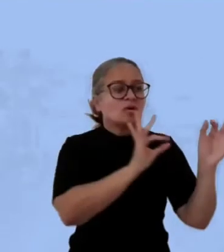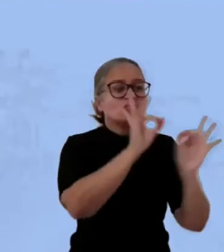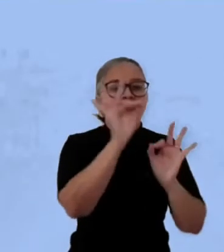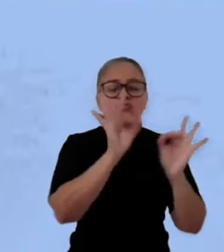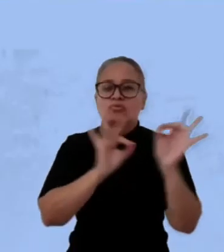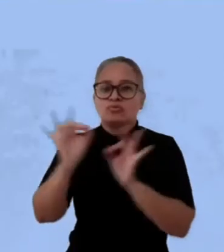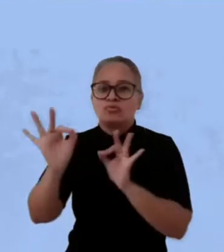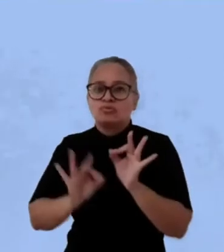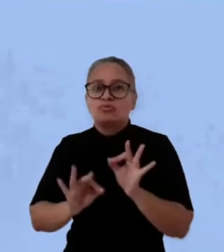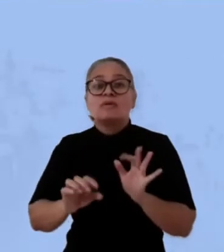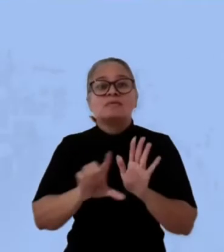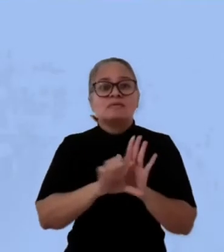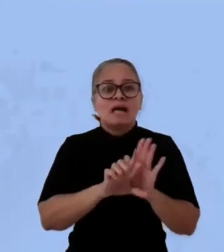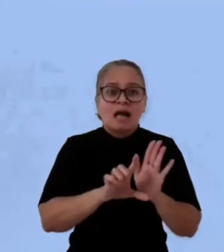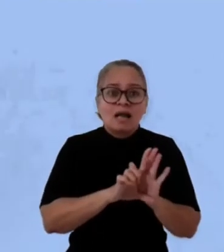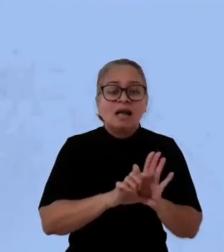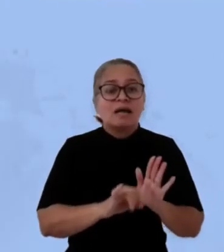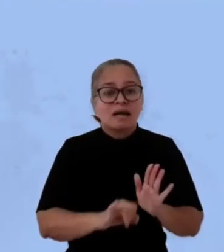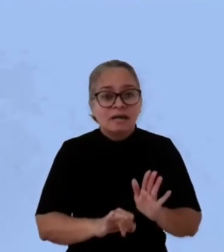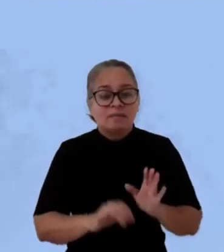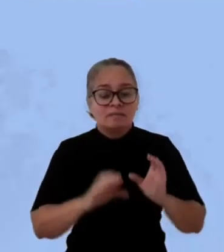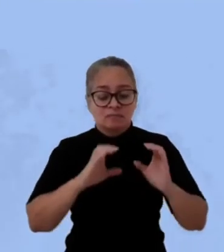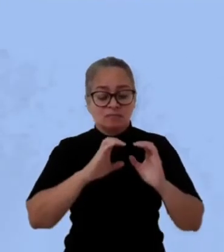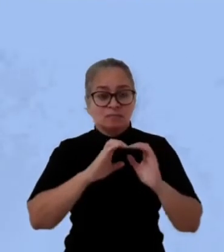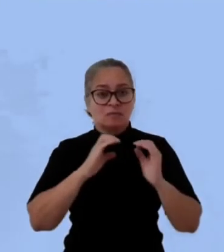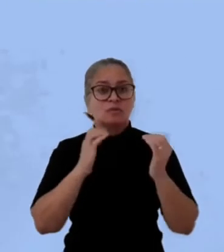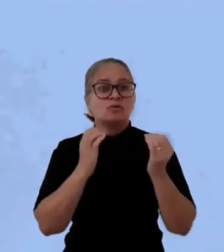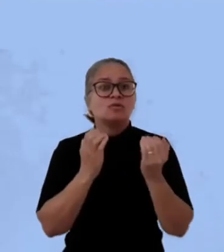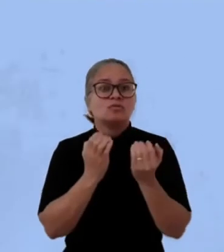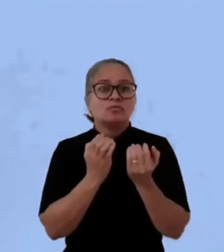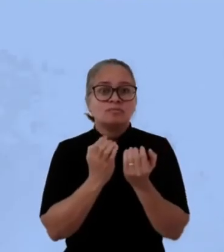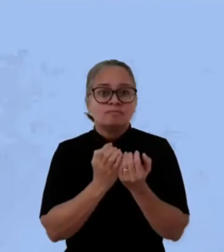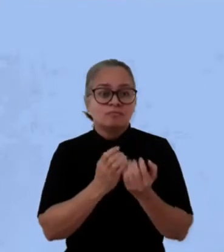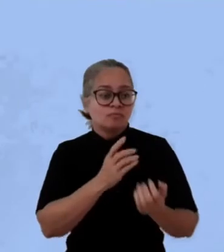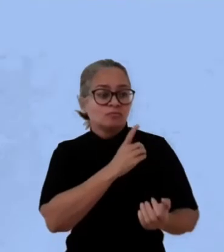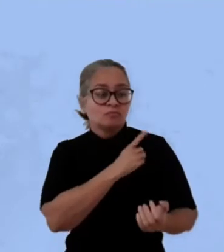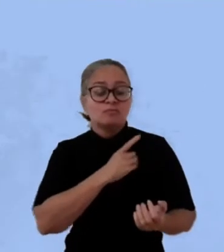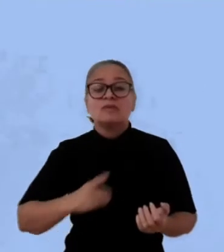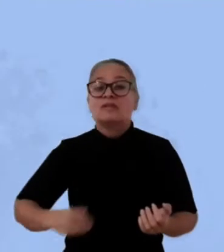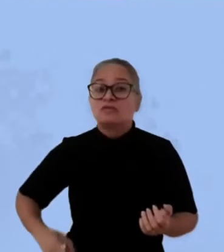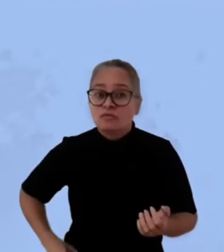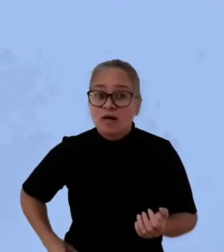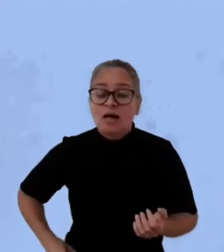1993, algo aconteceu. Um projeto de lei